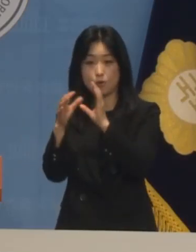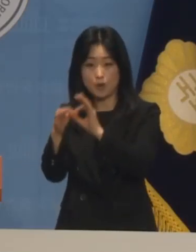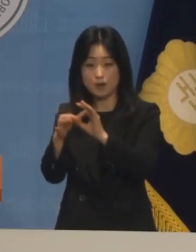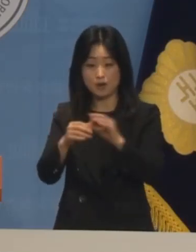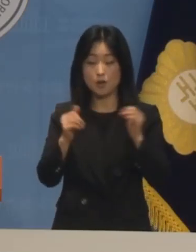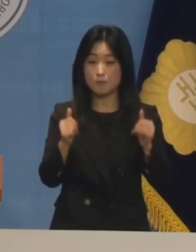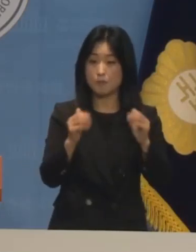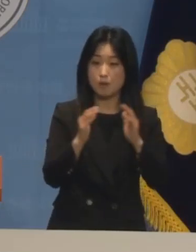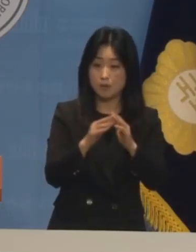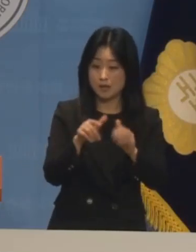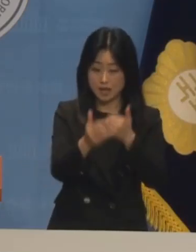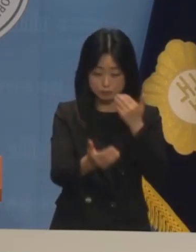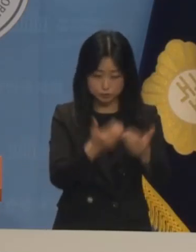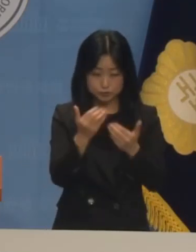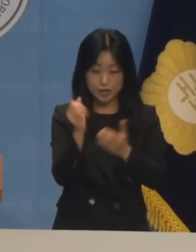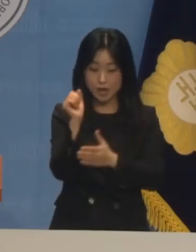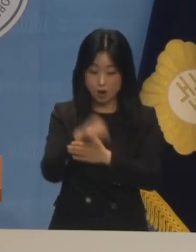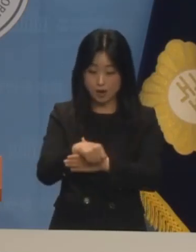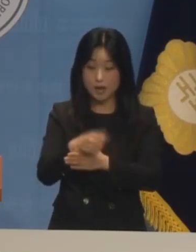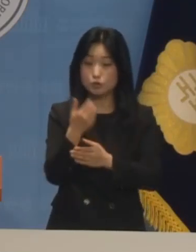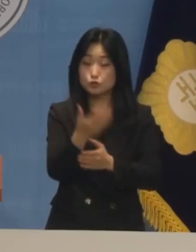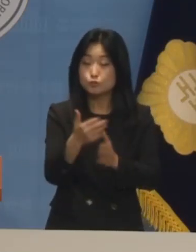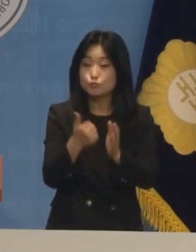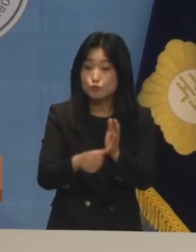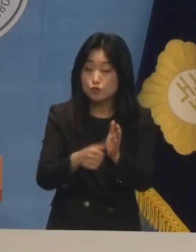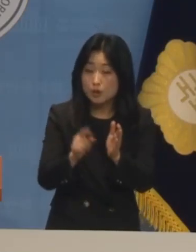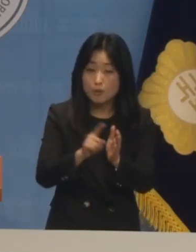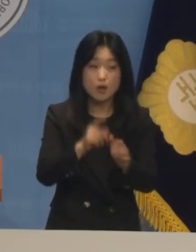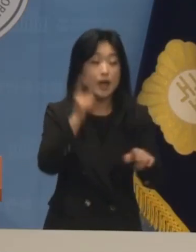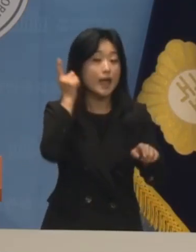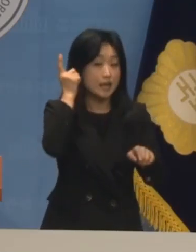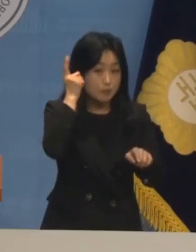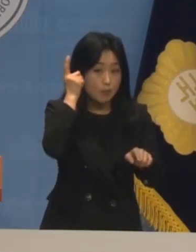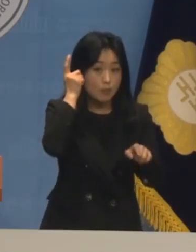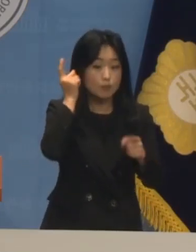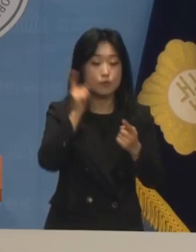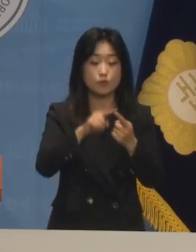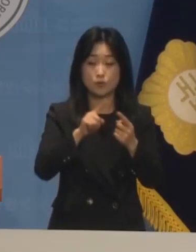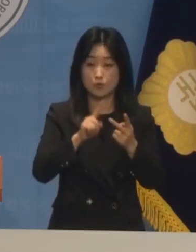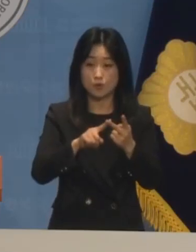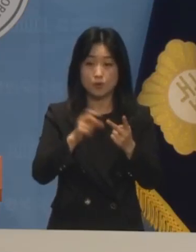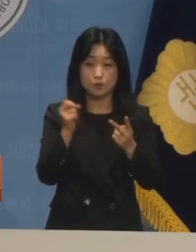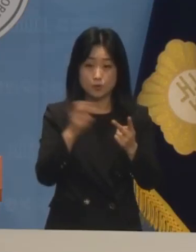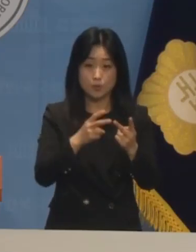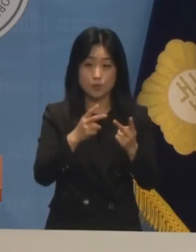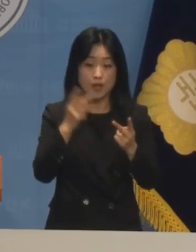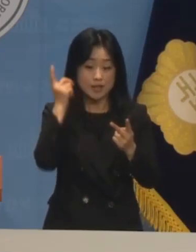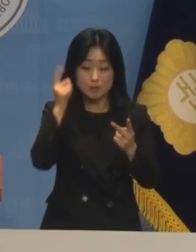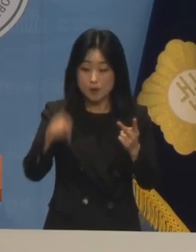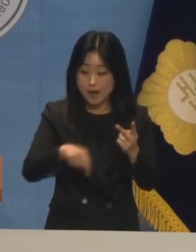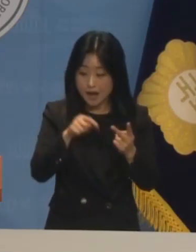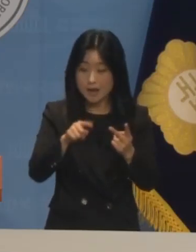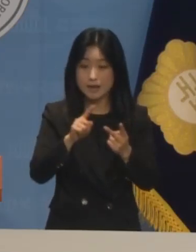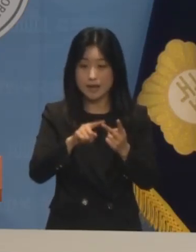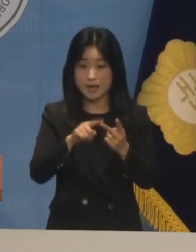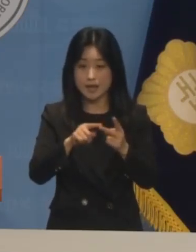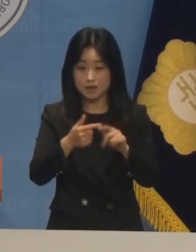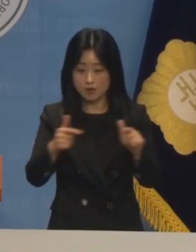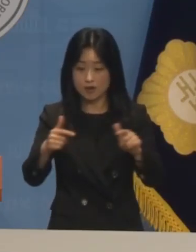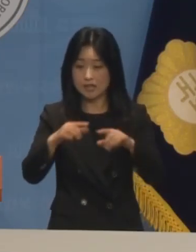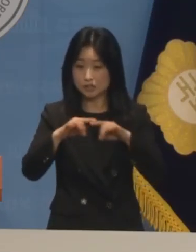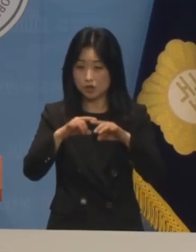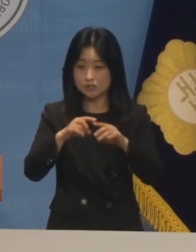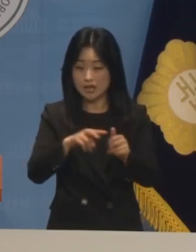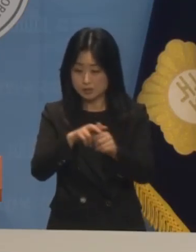법원이 압수수색을 허가한 물건은 피의자들의 휴대전화나 통신 단말기에 들어있는 본건 관련